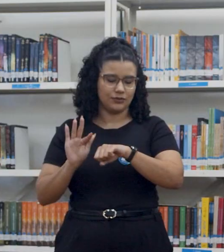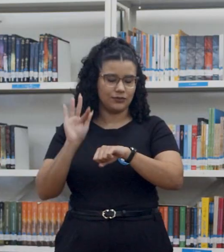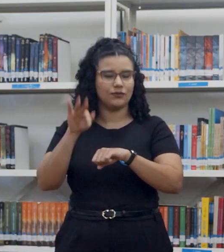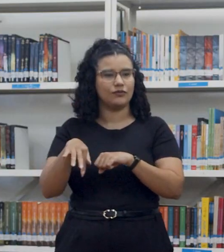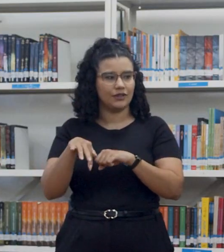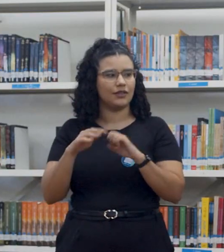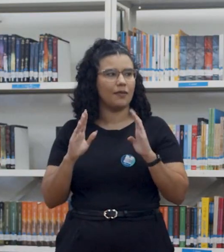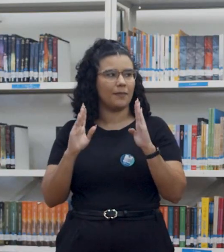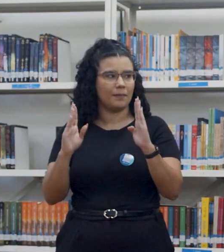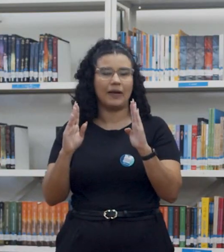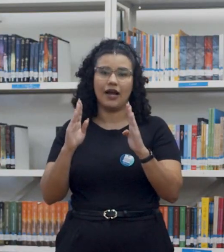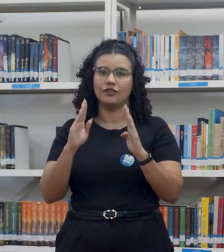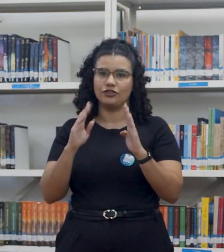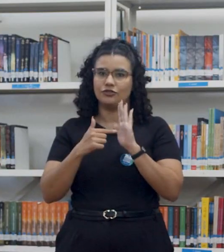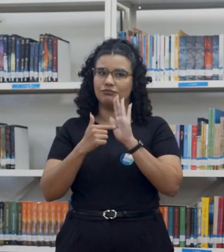final, né, na parte